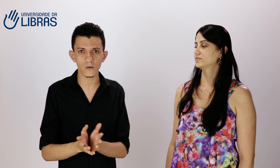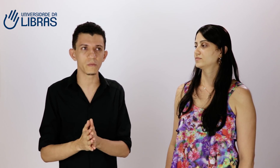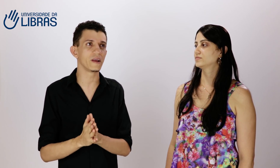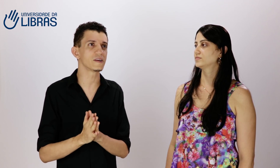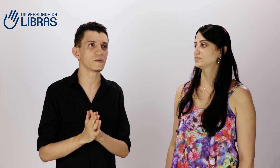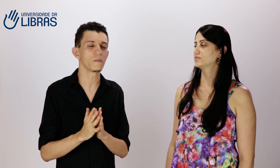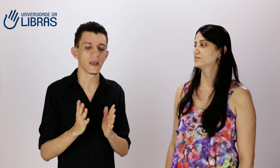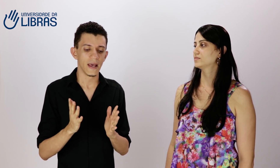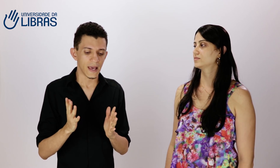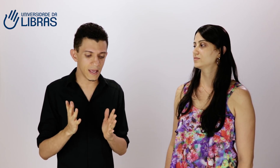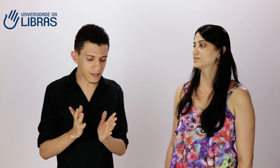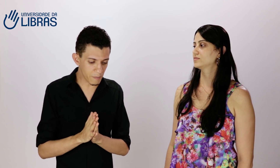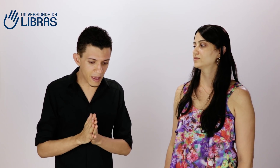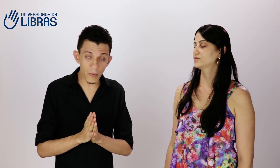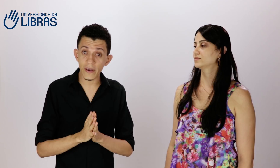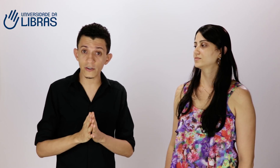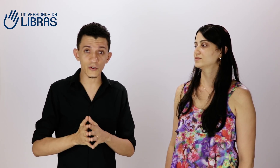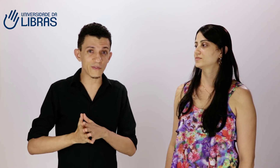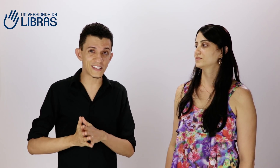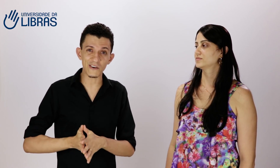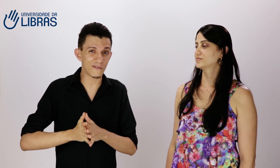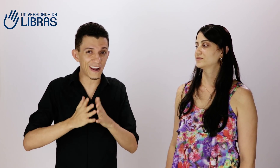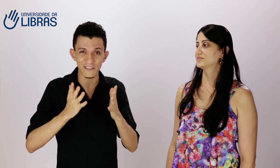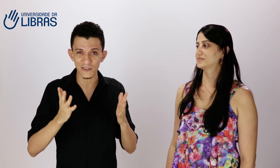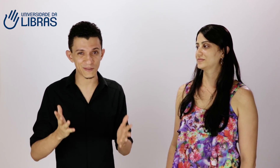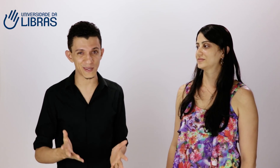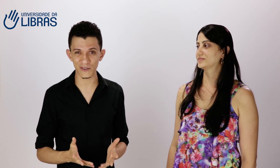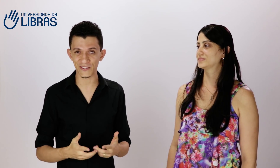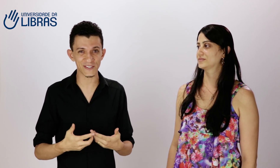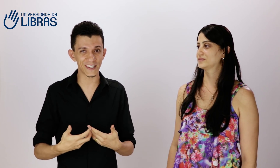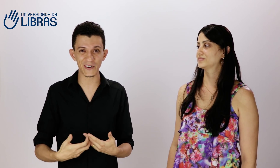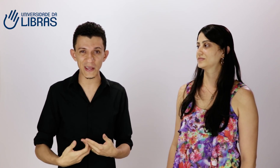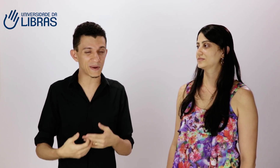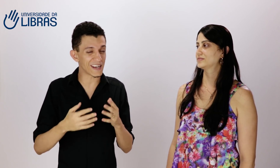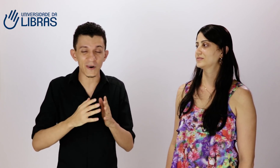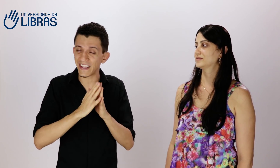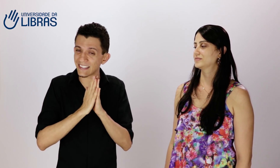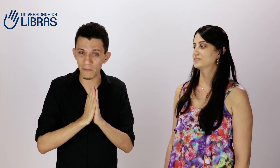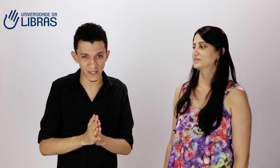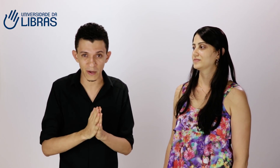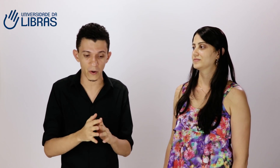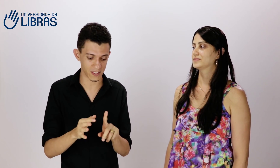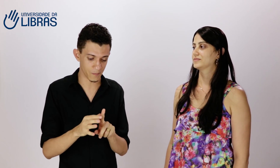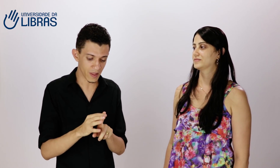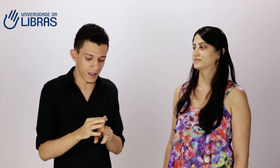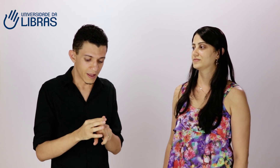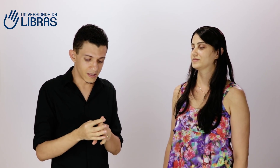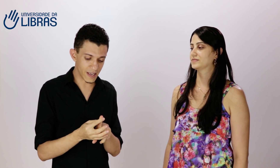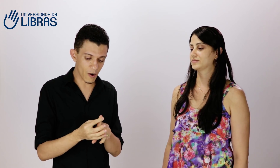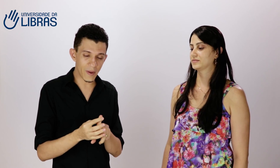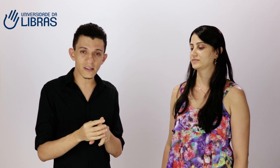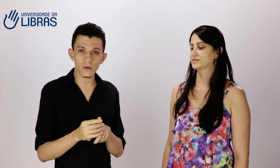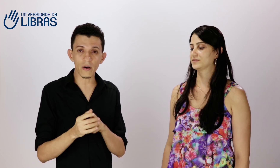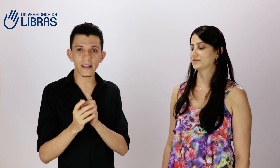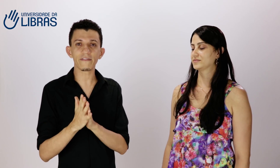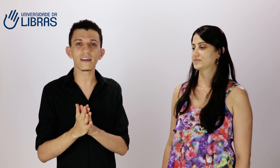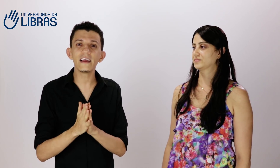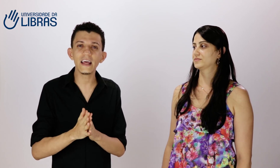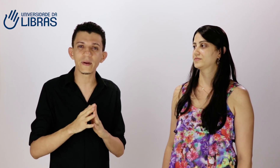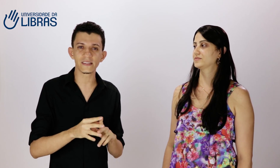sobre isso, e também porque eu já conversei com várias outras pessoas que estão estudando Libras e acontece a mesma coisa. Geralmente, quando alguém está falando em Libras, você